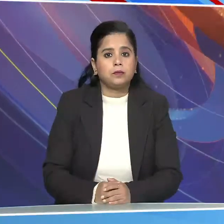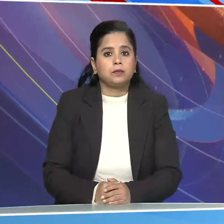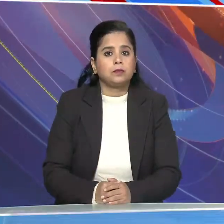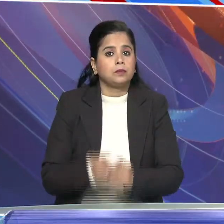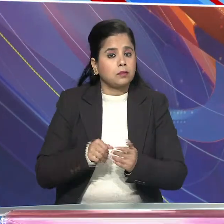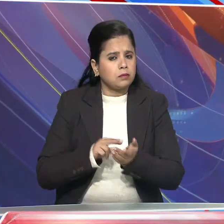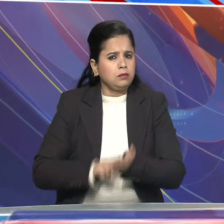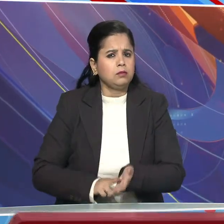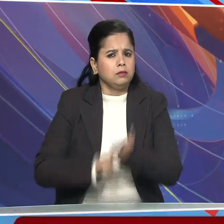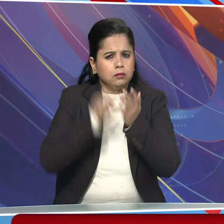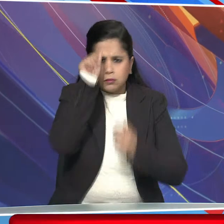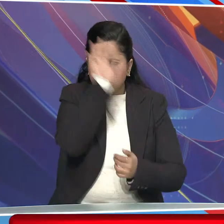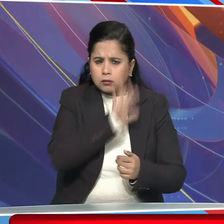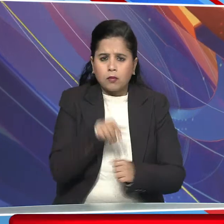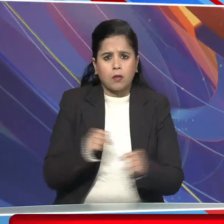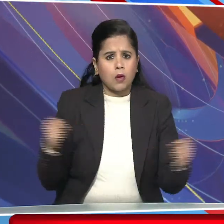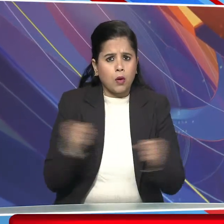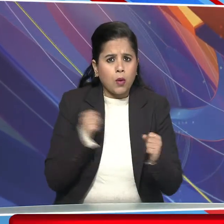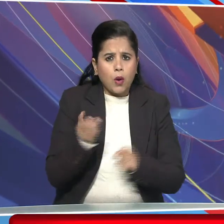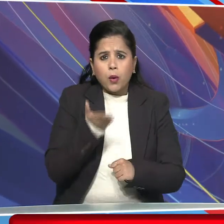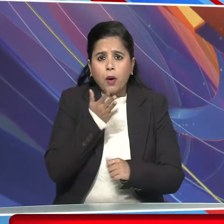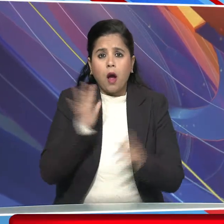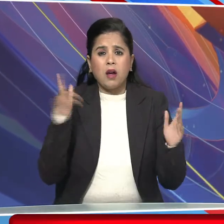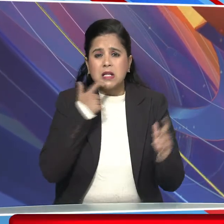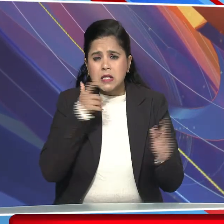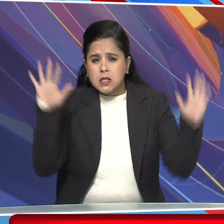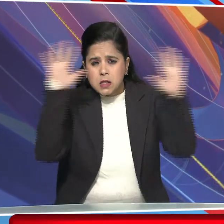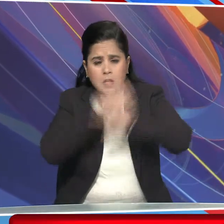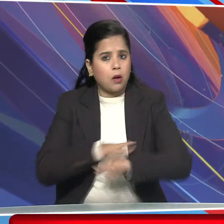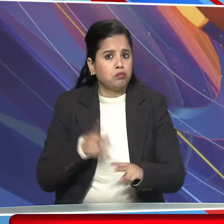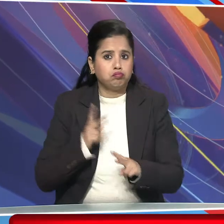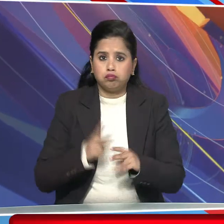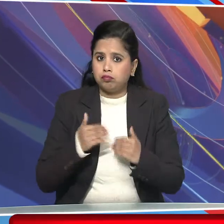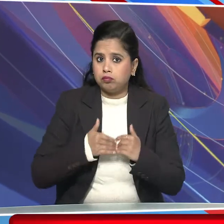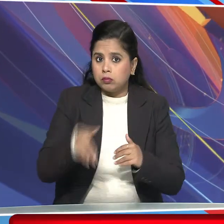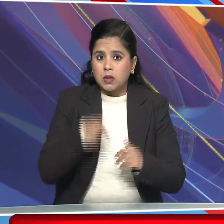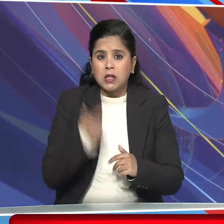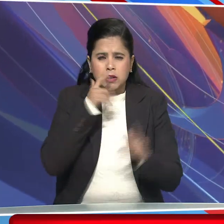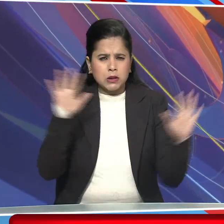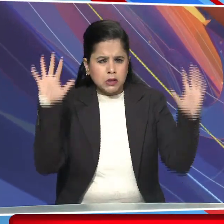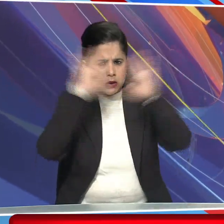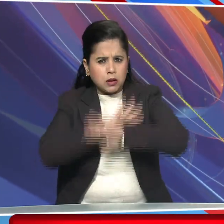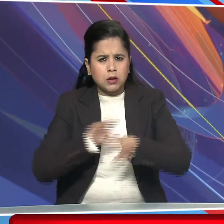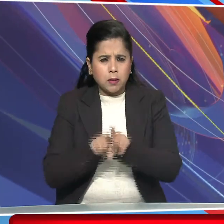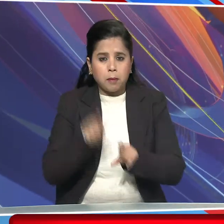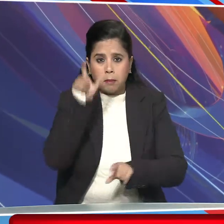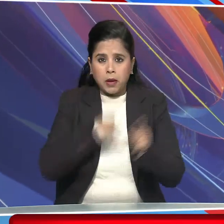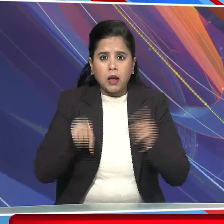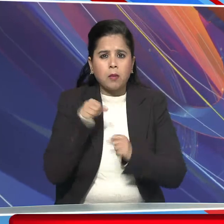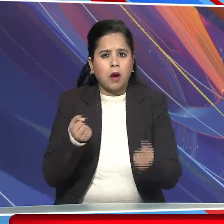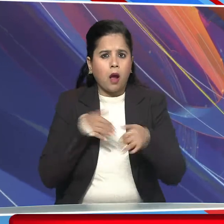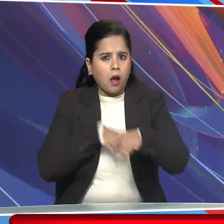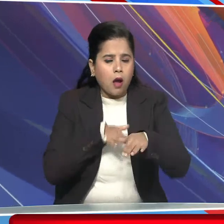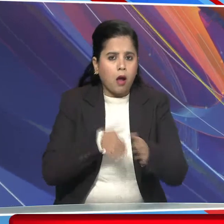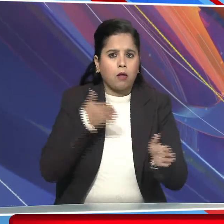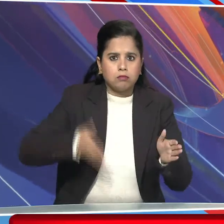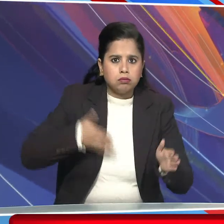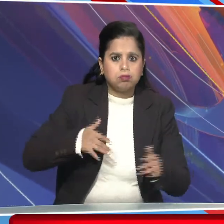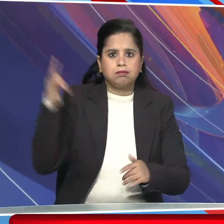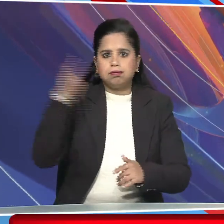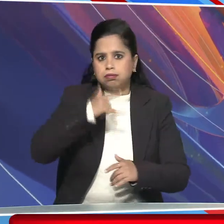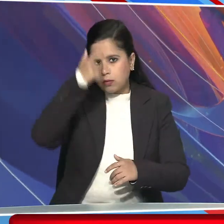उत्तर भारत में सहित लहर और कोहरे का प्रकोप जारी गाने कोहरे के कारण यातायात बुरी तरह से प्रभावित